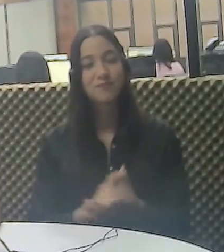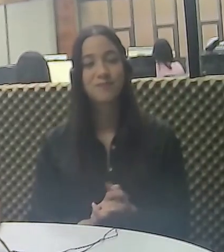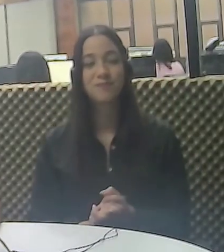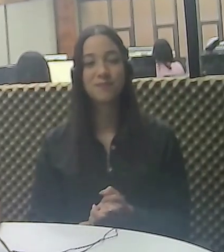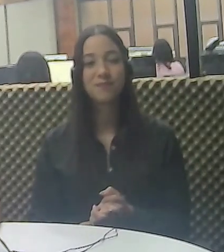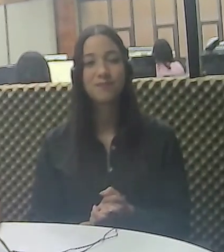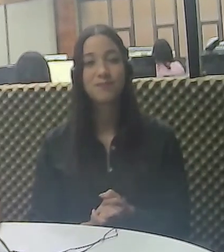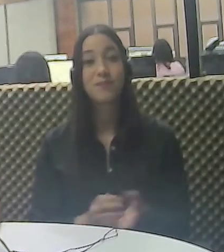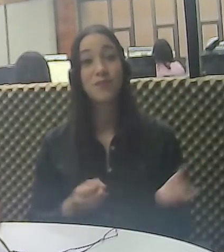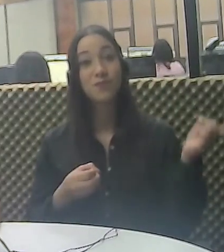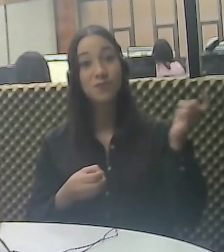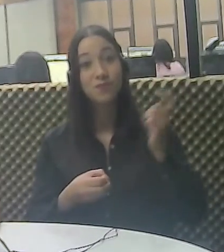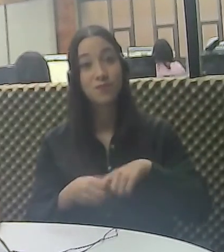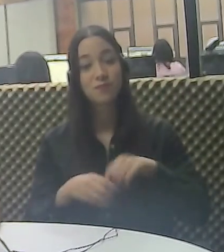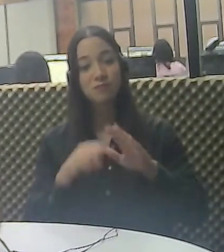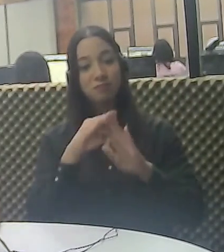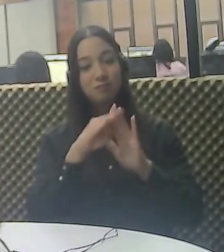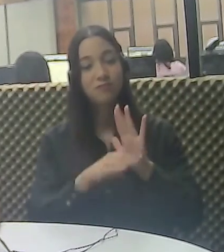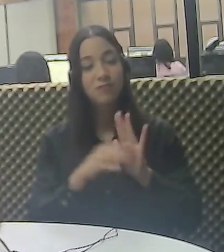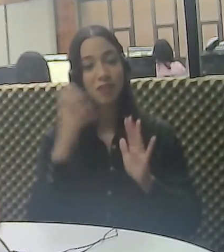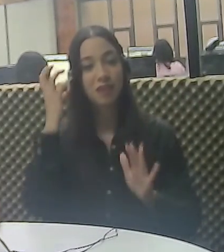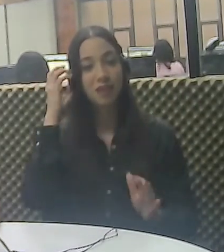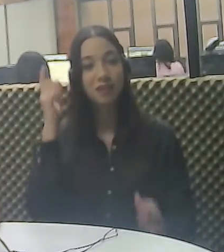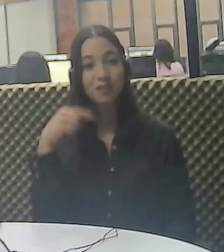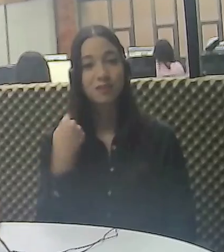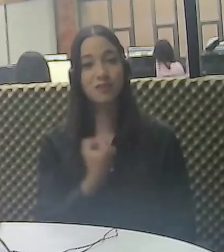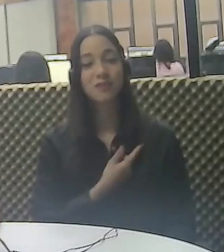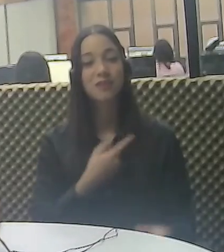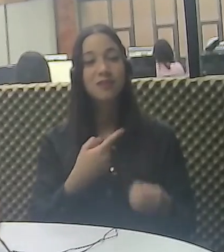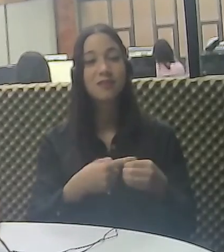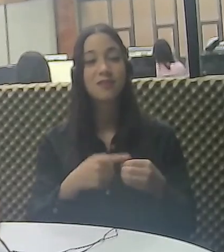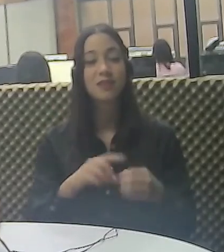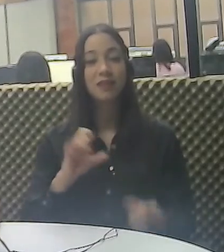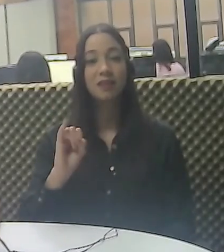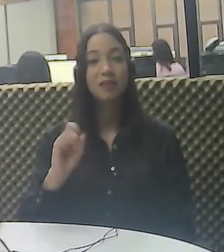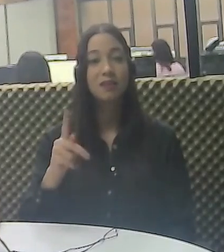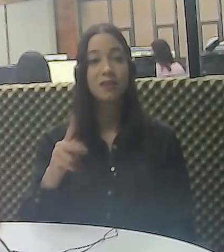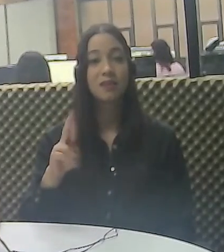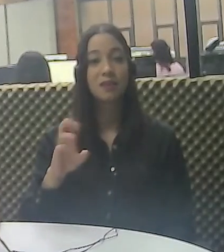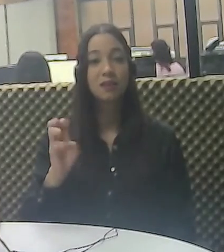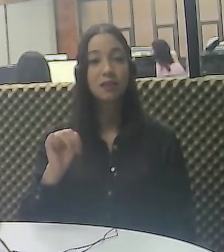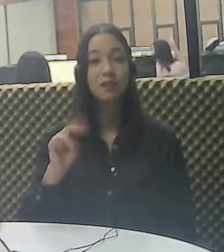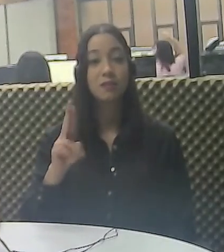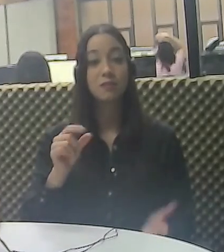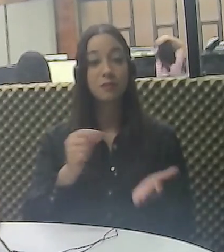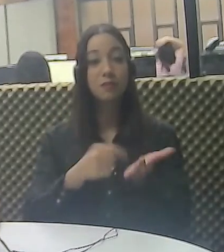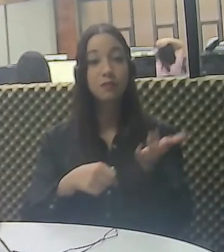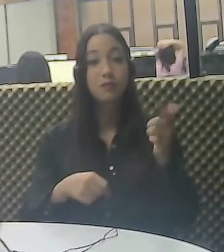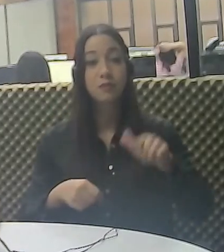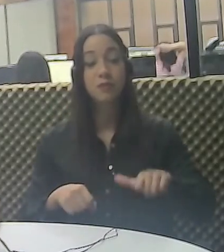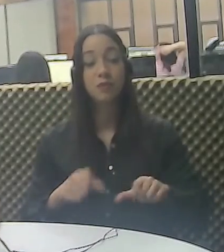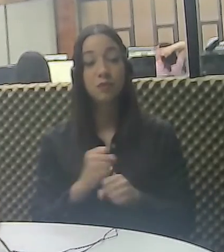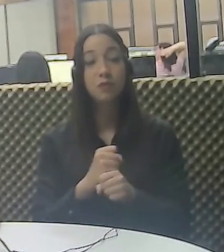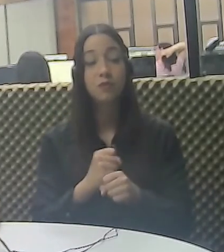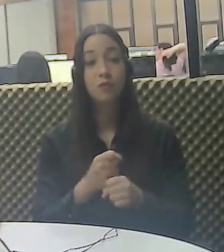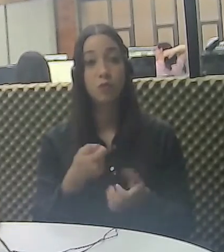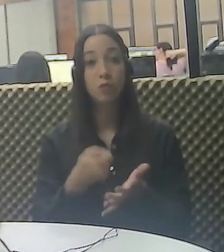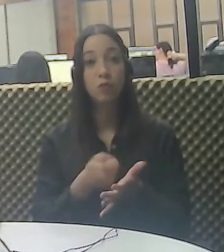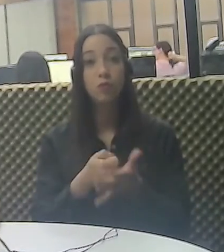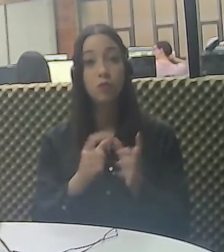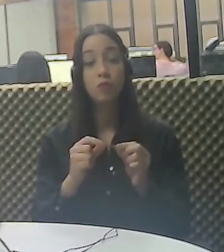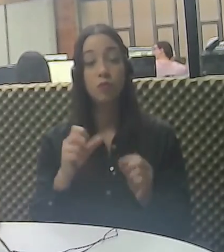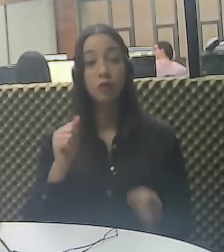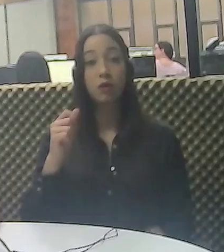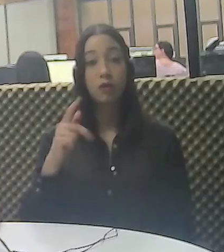de volta com a programação da Rádio nossa cidade o emprego está realizando recadastramento anual obrigatório de